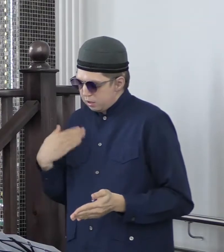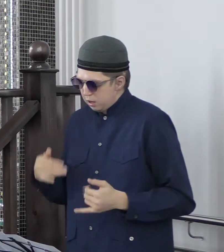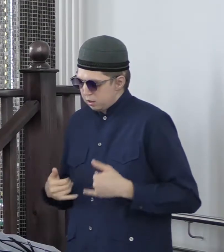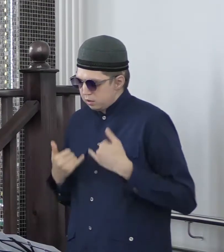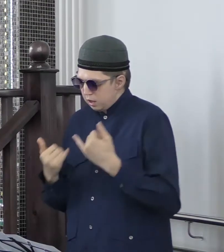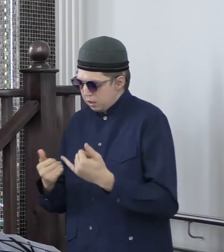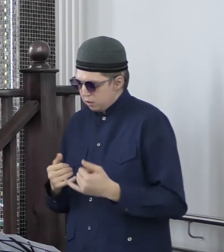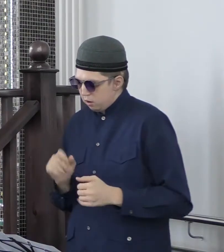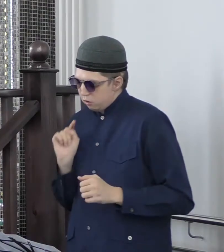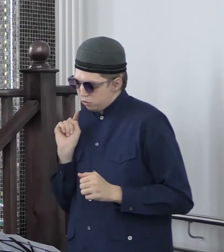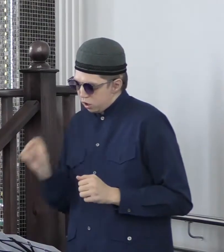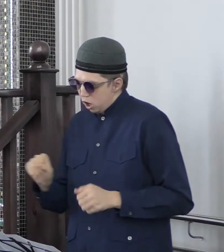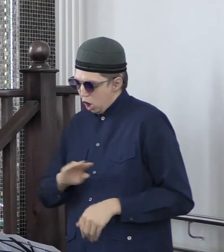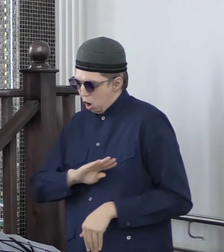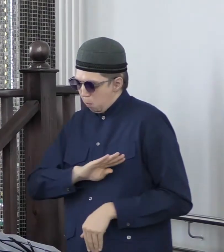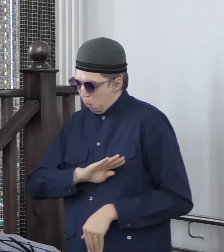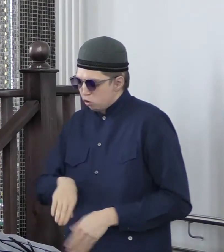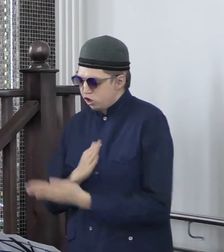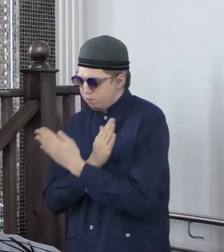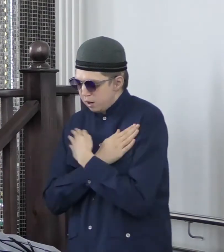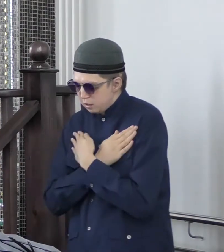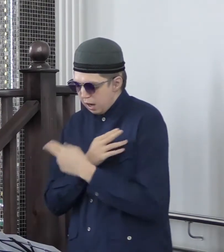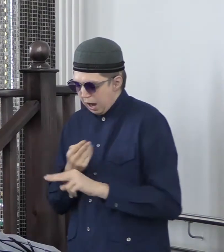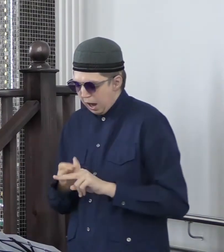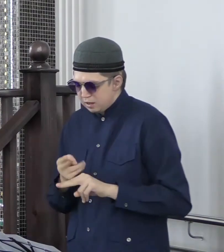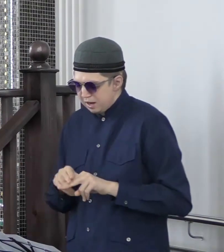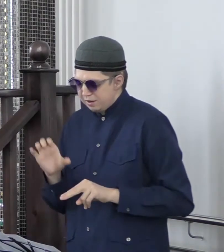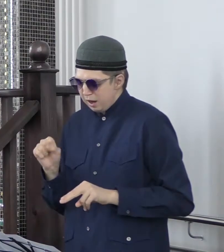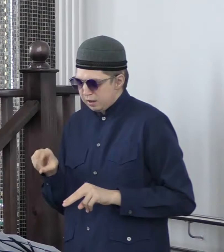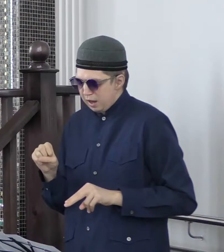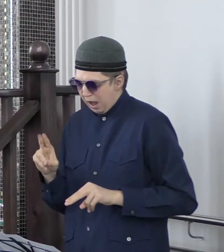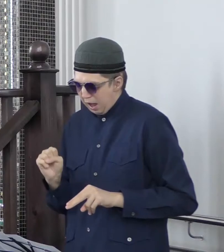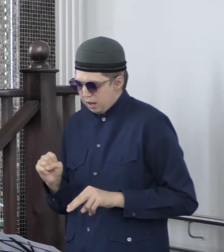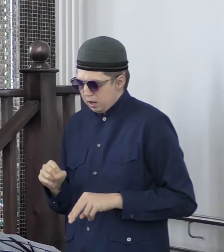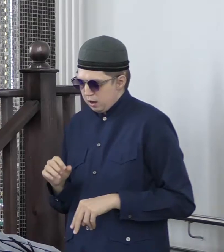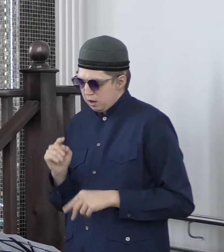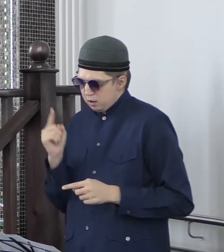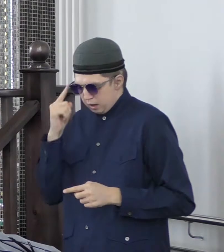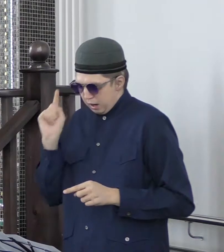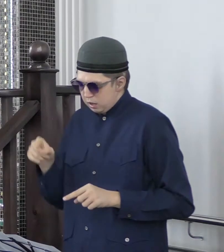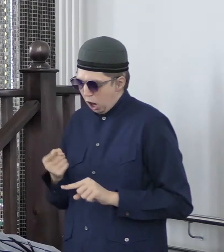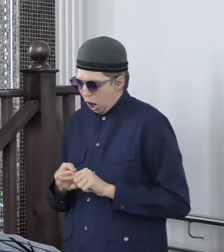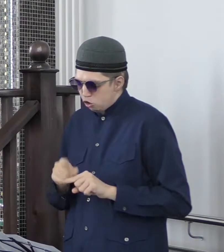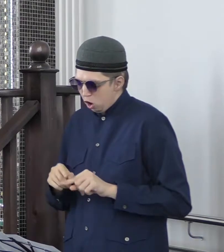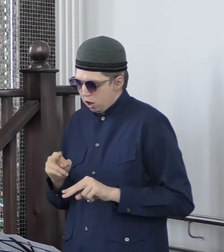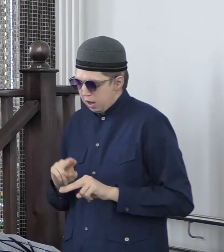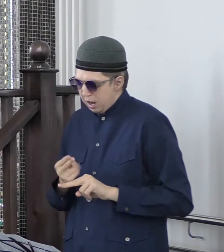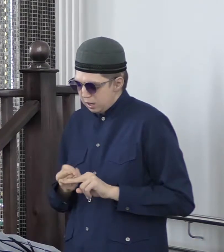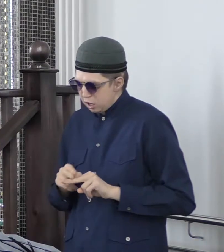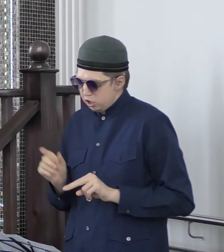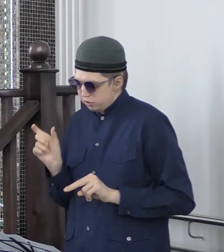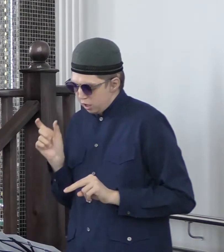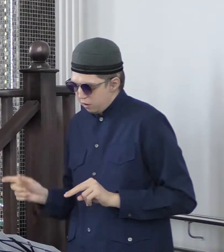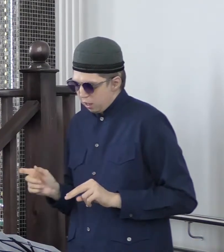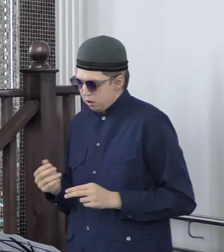фаман шаа фалюмфу. Тлеген шир кафир булат кешасын, тлеген шир мусульман булат кешасын. Аллах Тааля бирдерде, дал